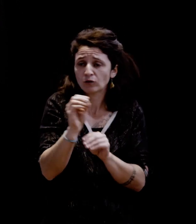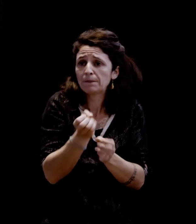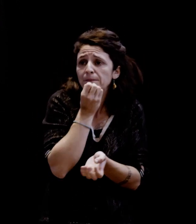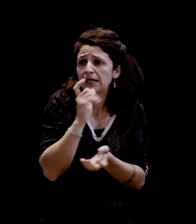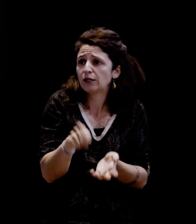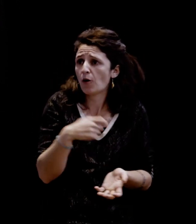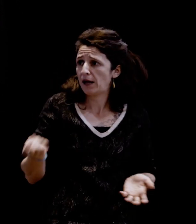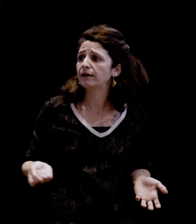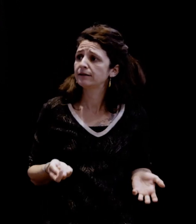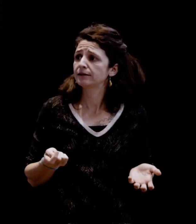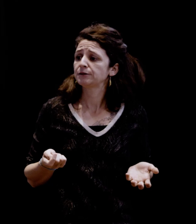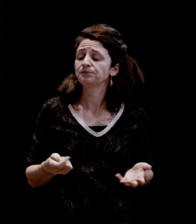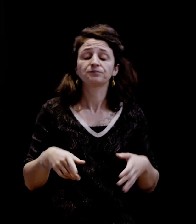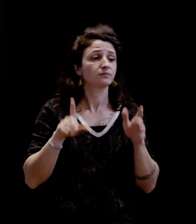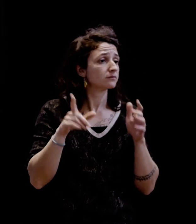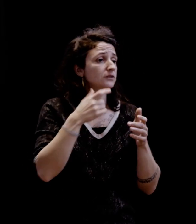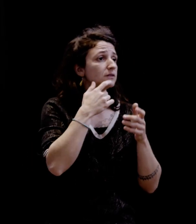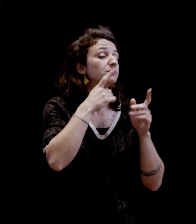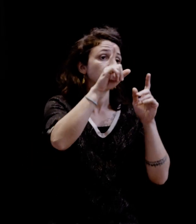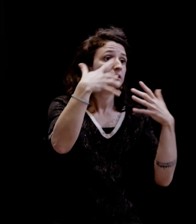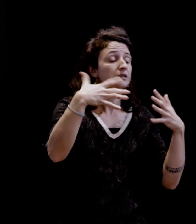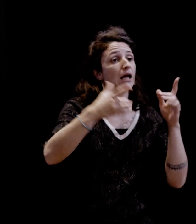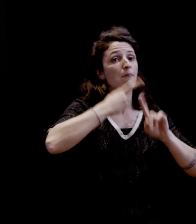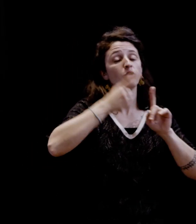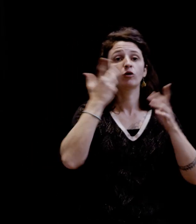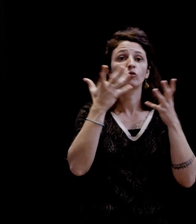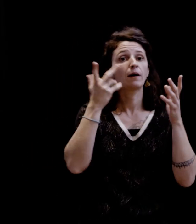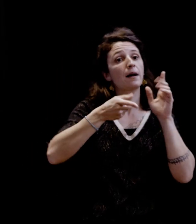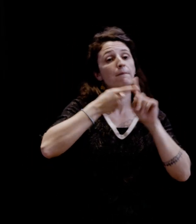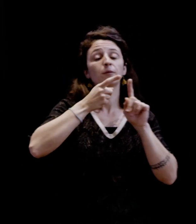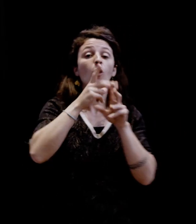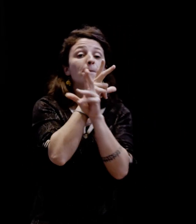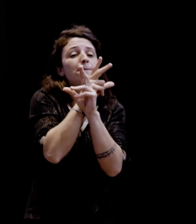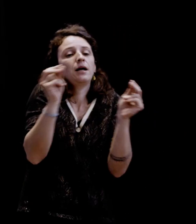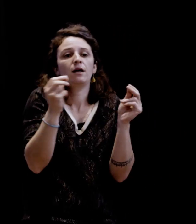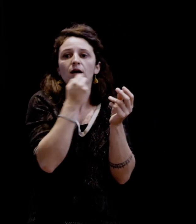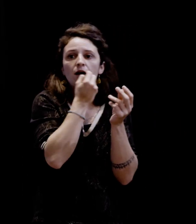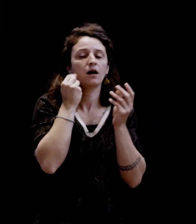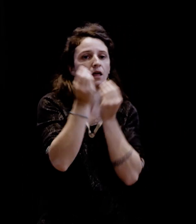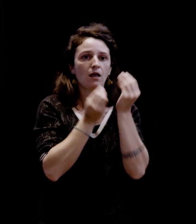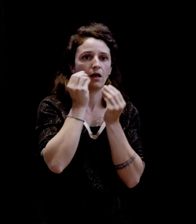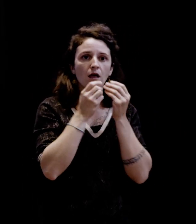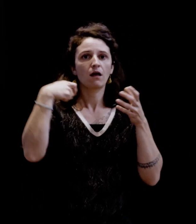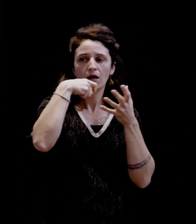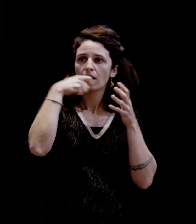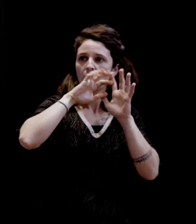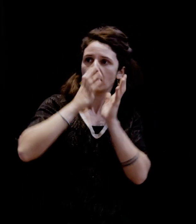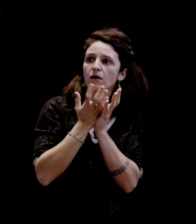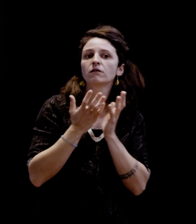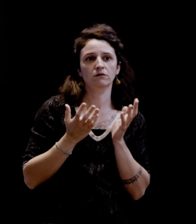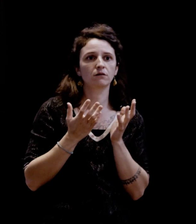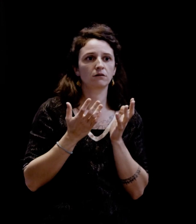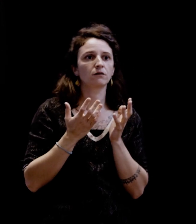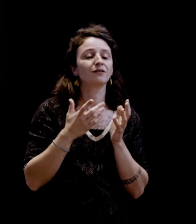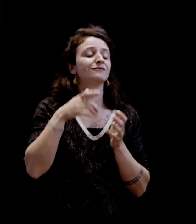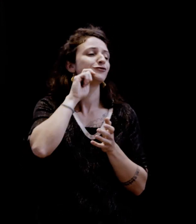plus important, il faut essayer de maintenir une hygiène bucco-dentaire. Et je ne suis pas du tout moralisateur pour les parents, lavez bien les dents de vos enfants parce que c'est très chiant, les parents, les dentistes qui disent